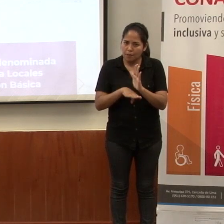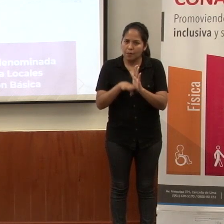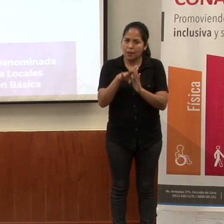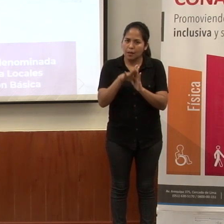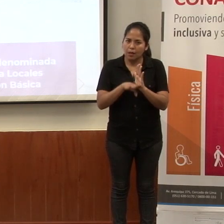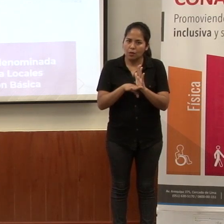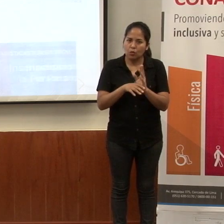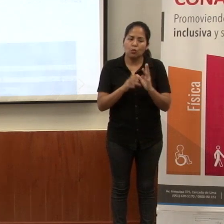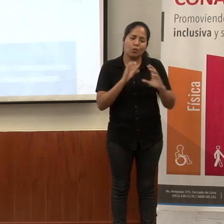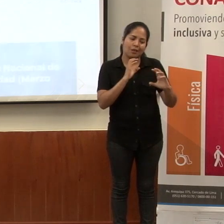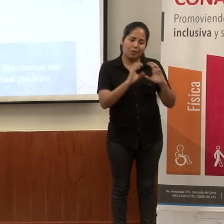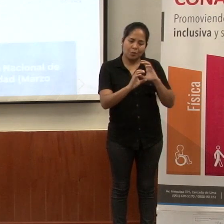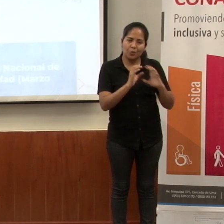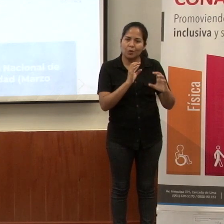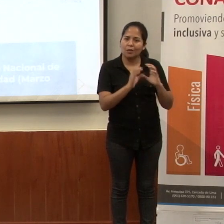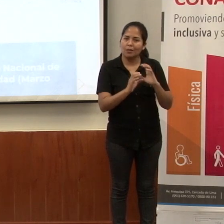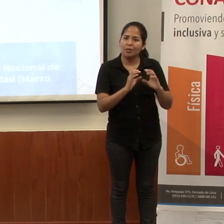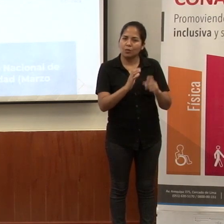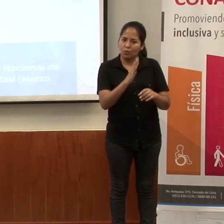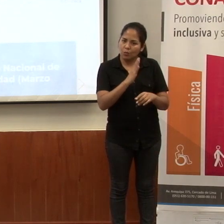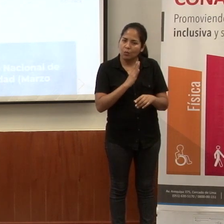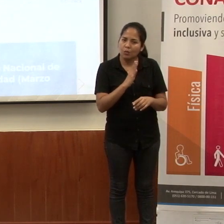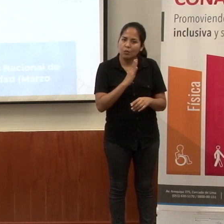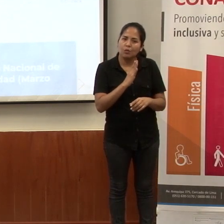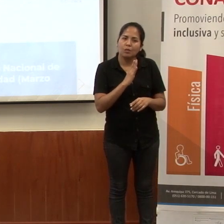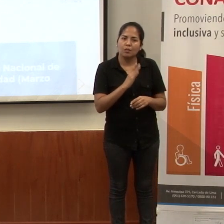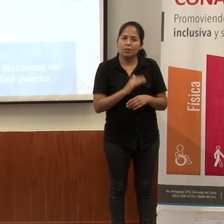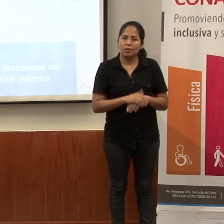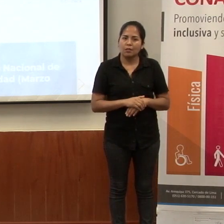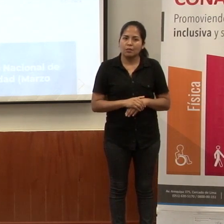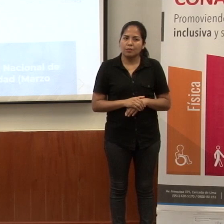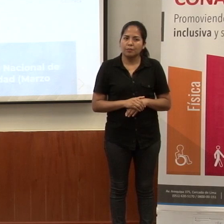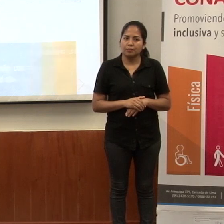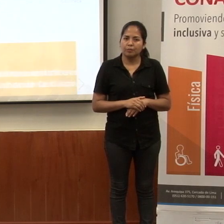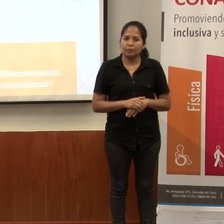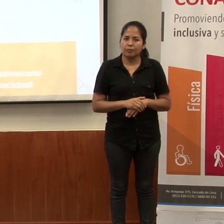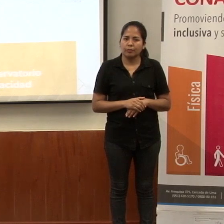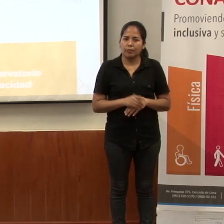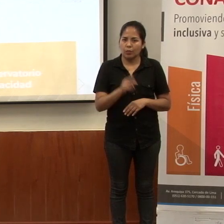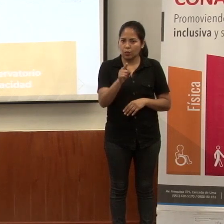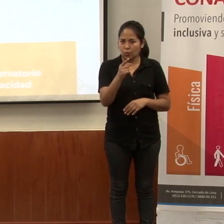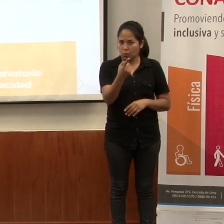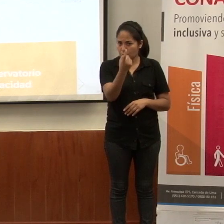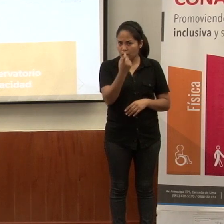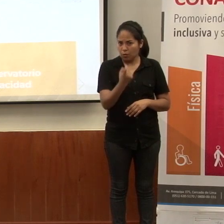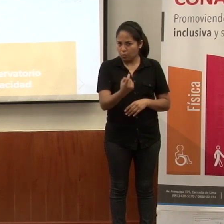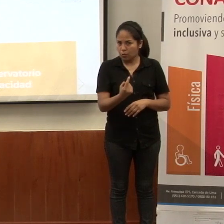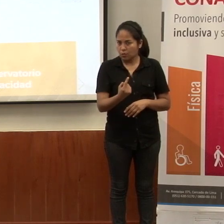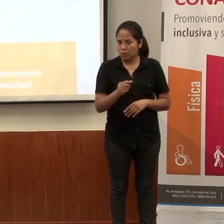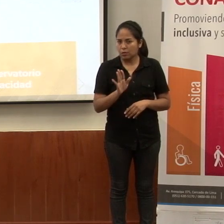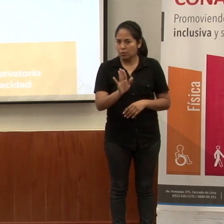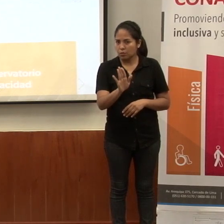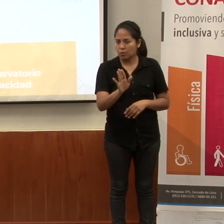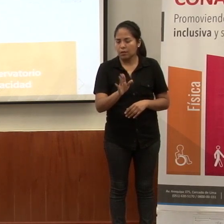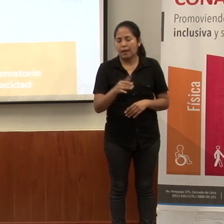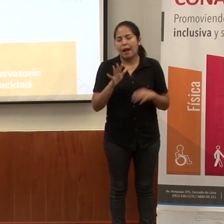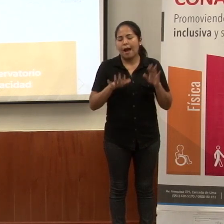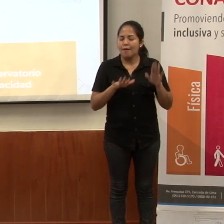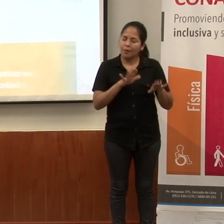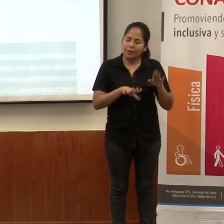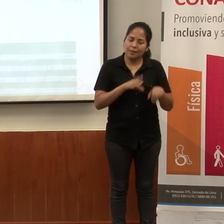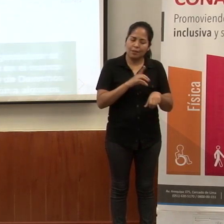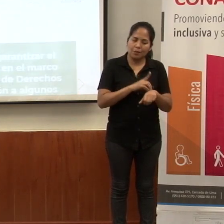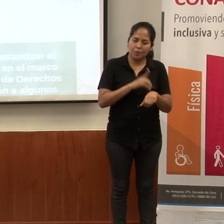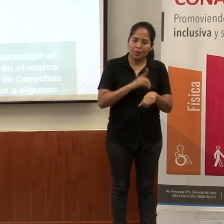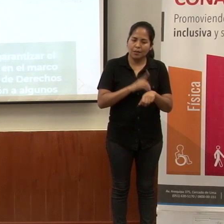buena comunicación. Quizás ahí en relación a su pregunta, el principal problema que tenemos los médicos, en particular